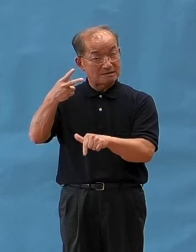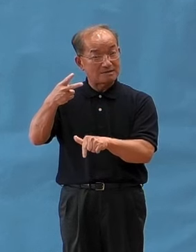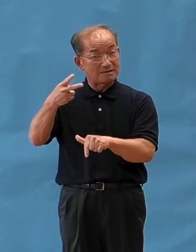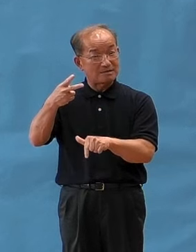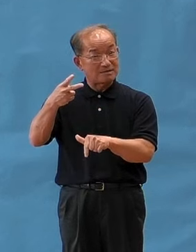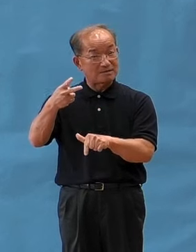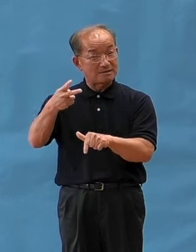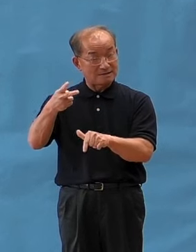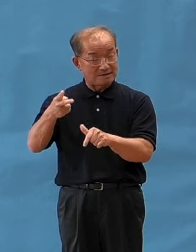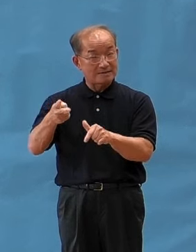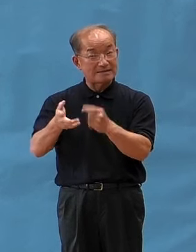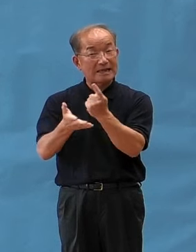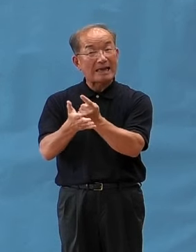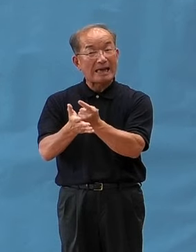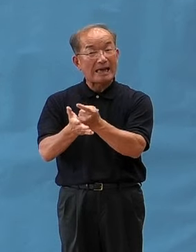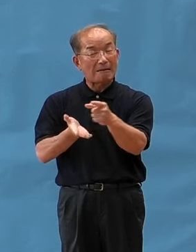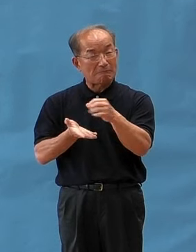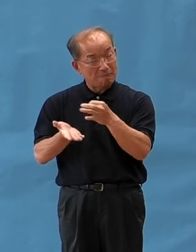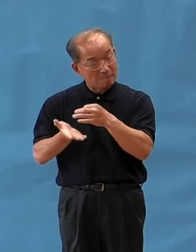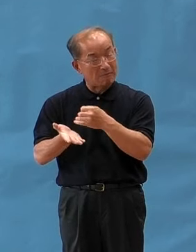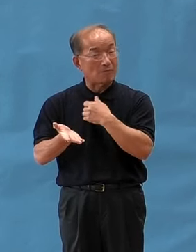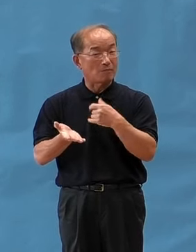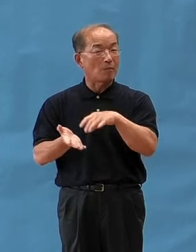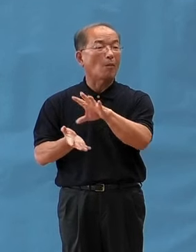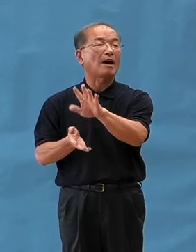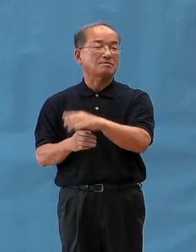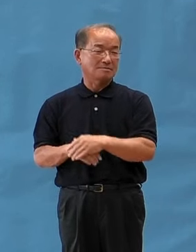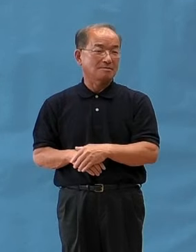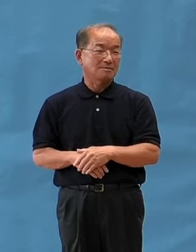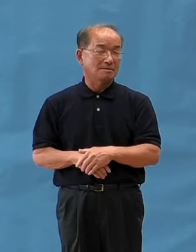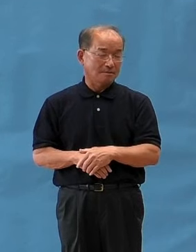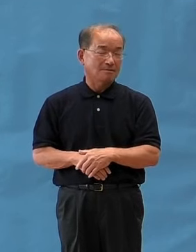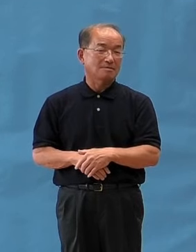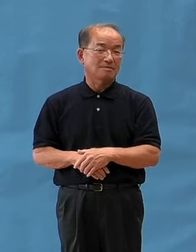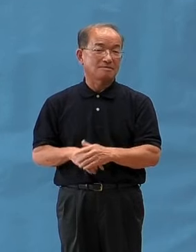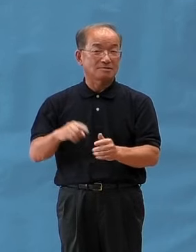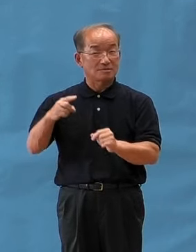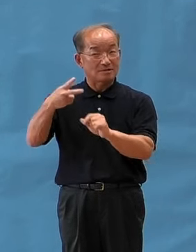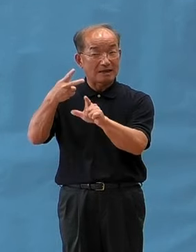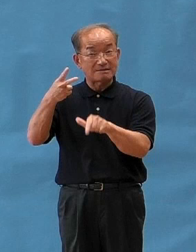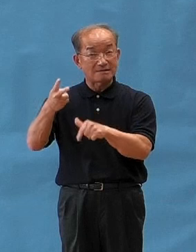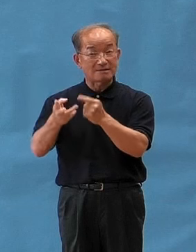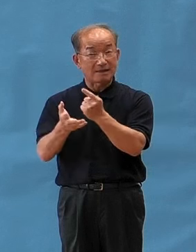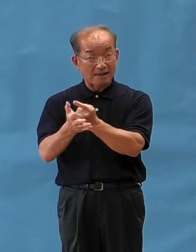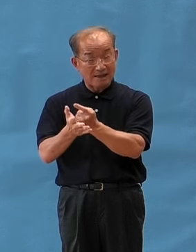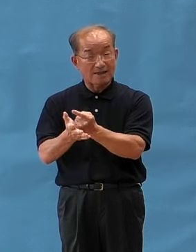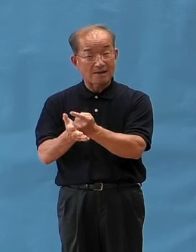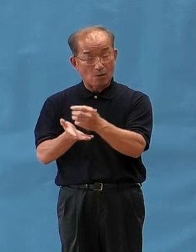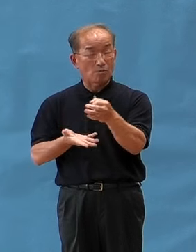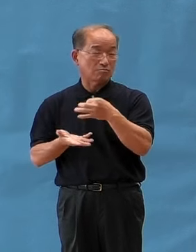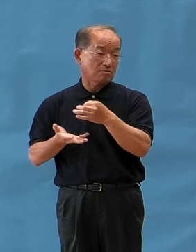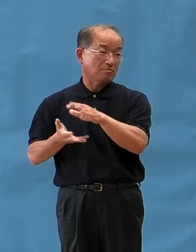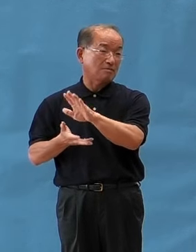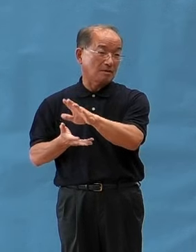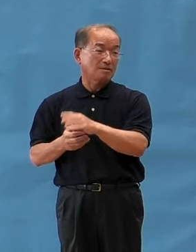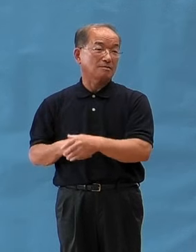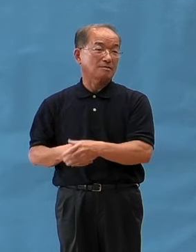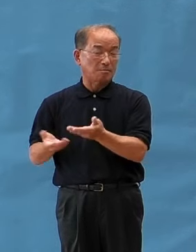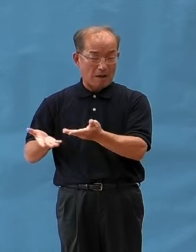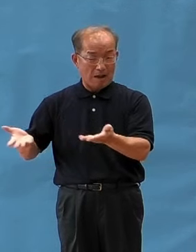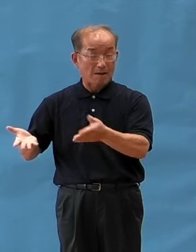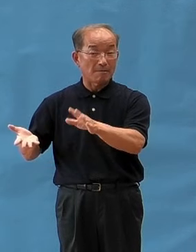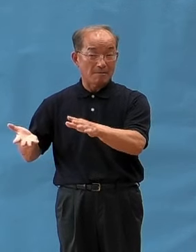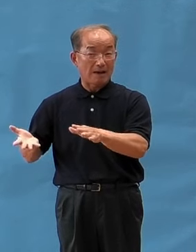フトもありますから、そういった意味で冬に限られるギフトを扱っているその県内事業者の皆さんからそういうご要望もあるかもしれ